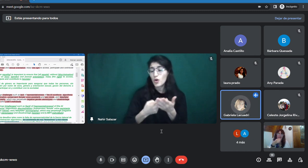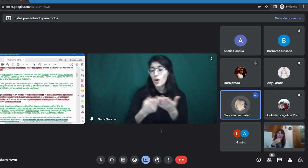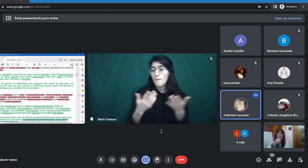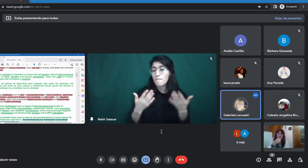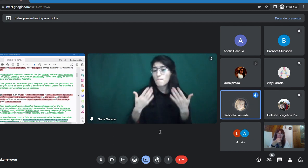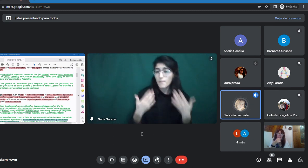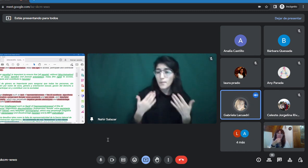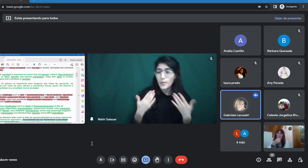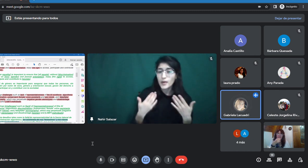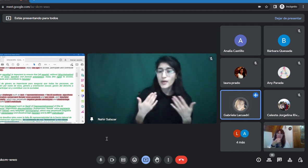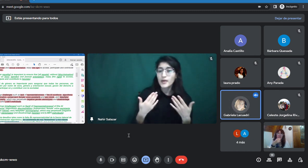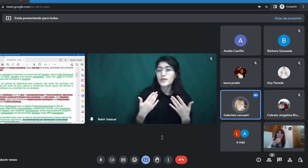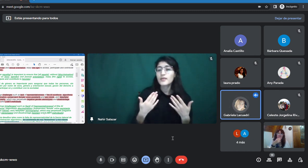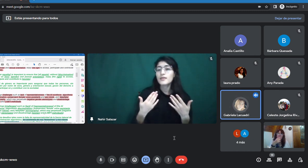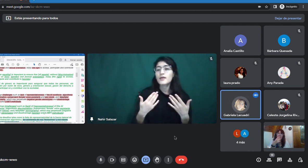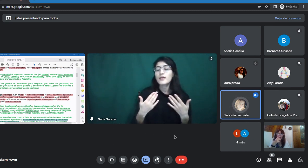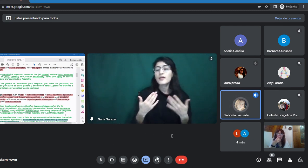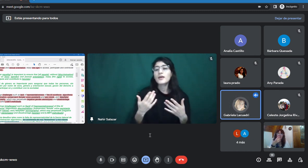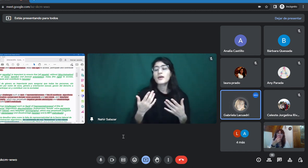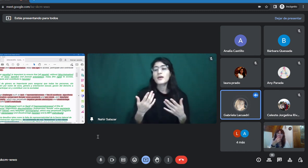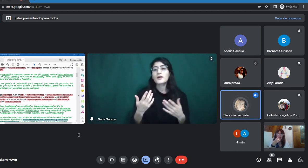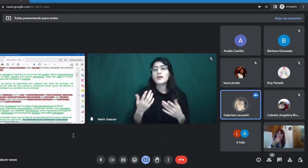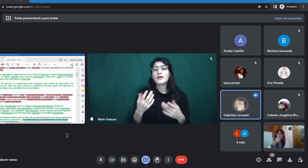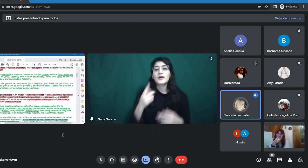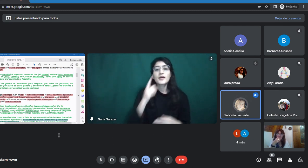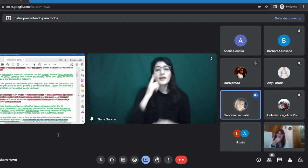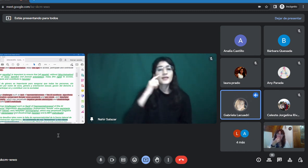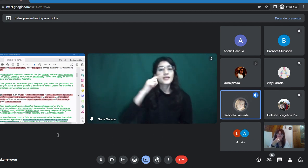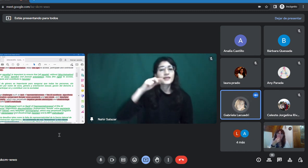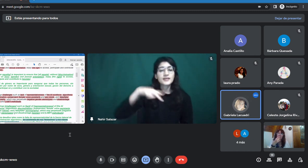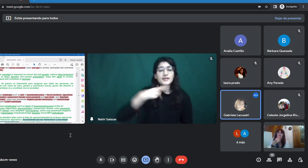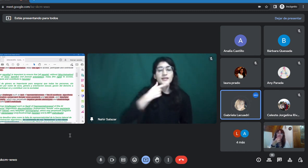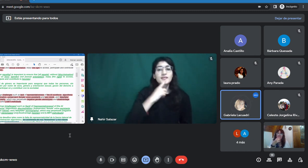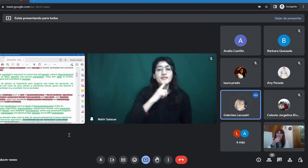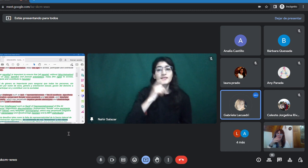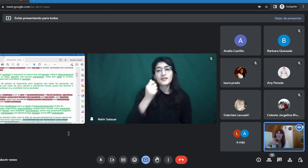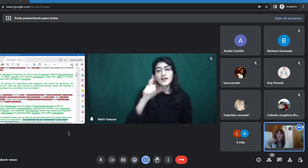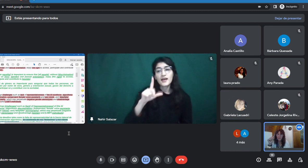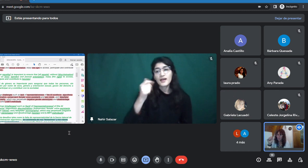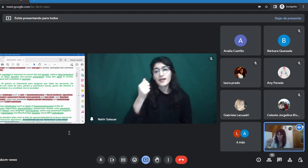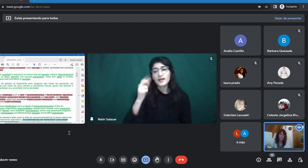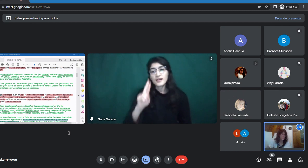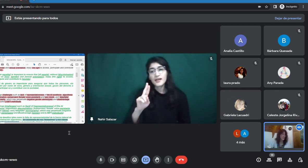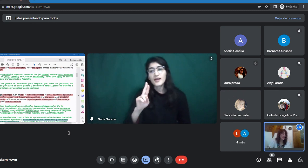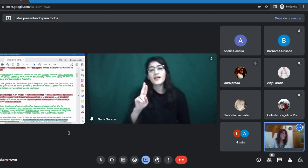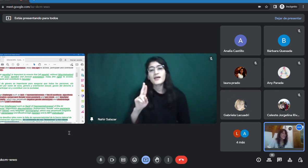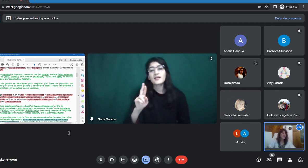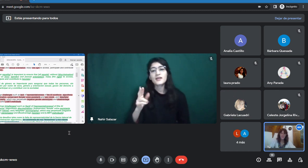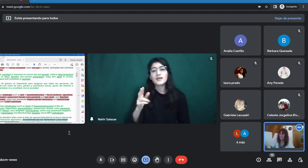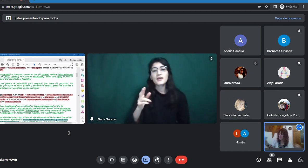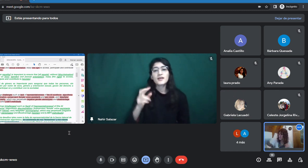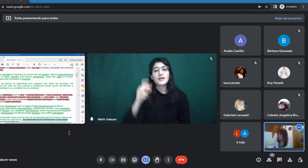instalar estereotipos negativos de género. Bien, acá me faltó un corchete.